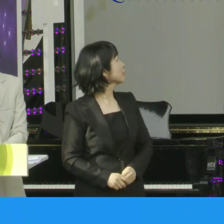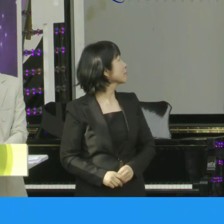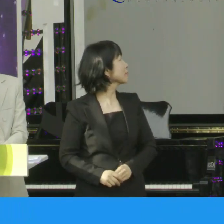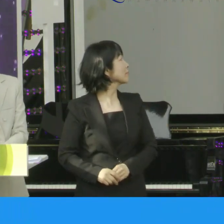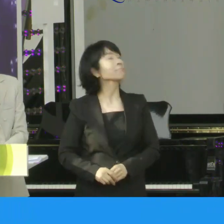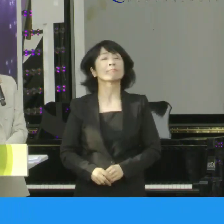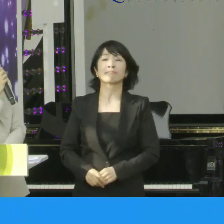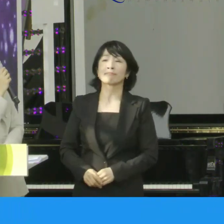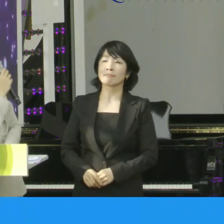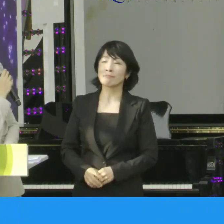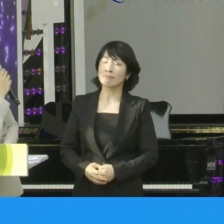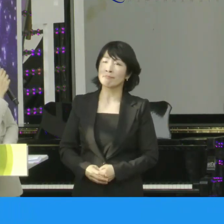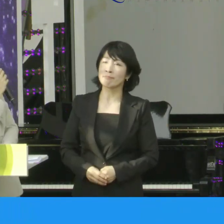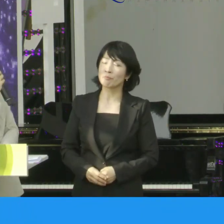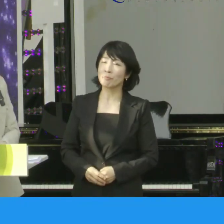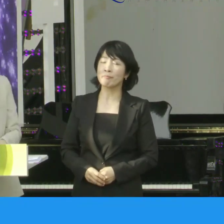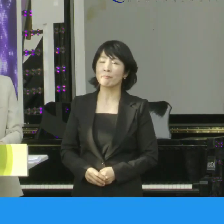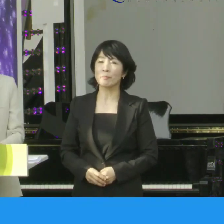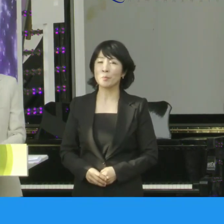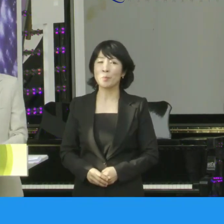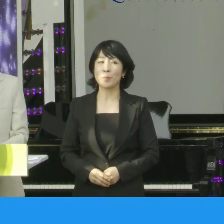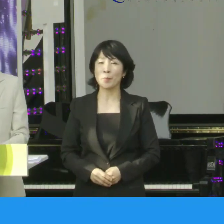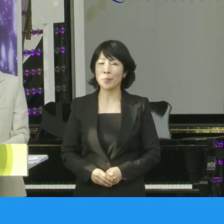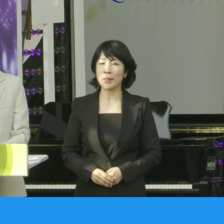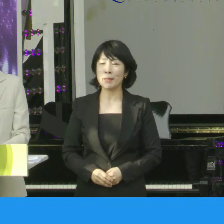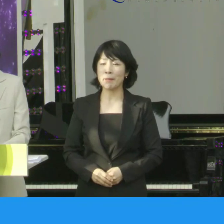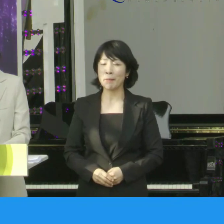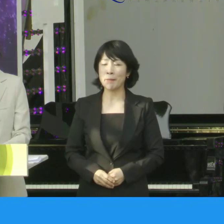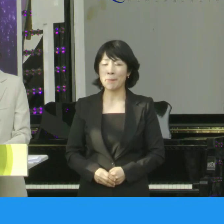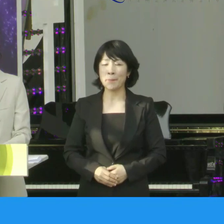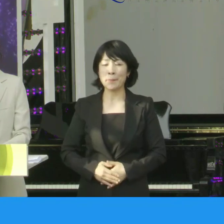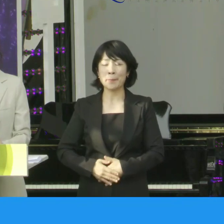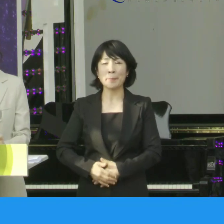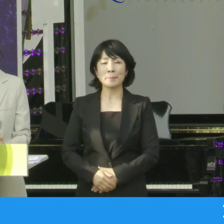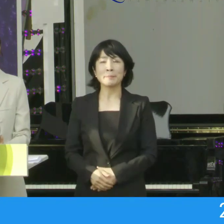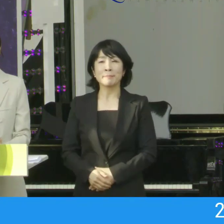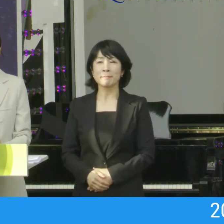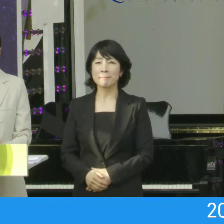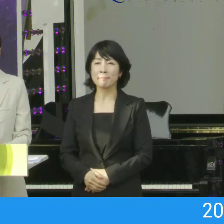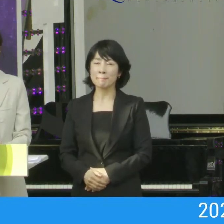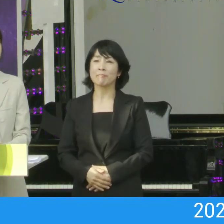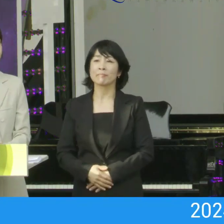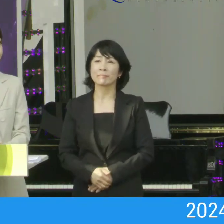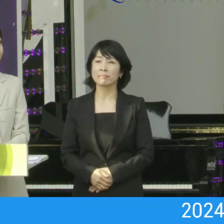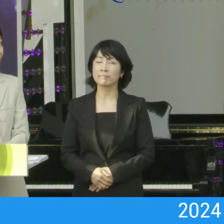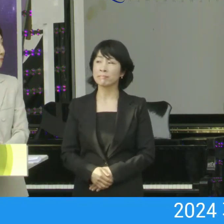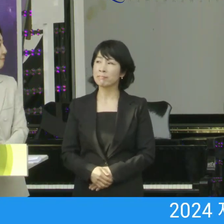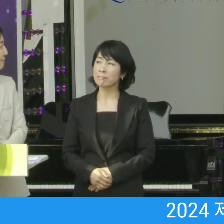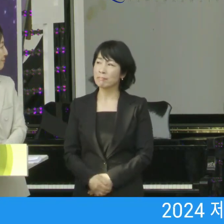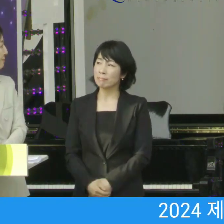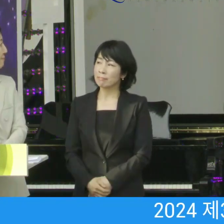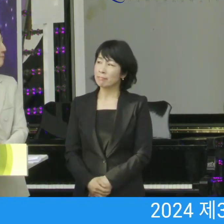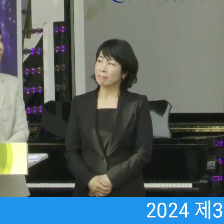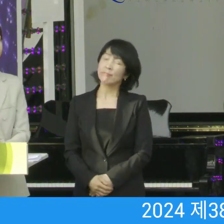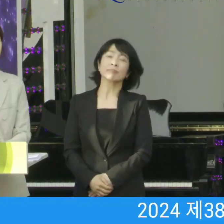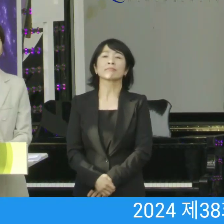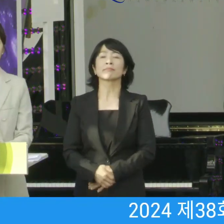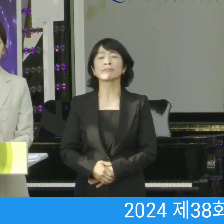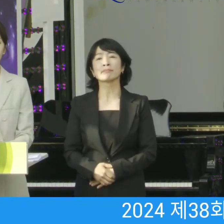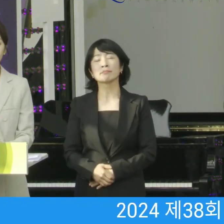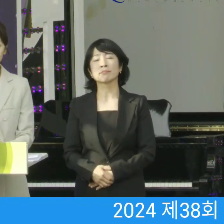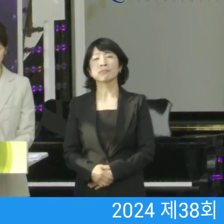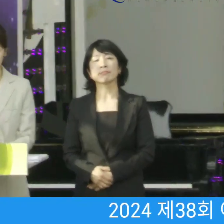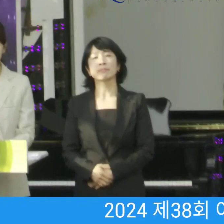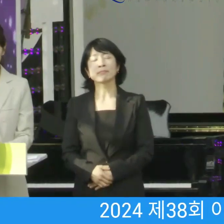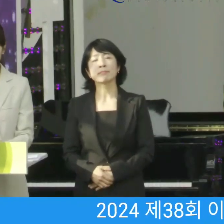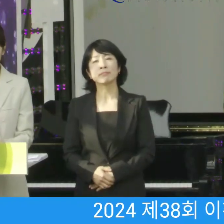외빈께서는 많은 양해 부탁드리겠습니다. Furthermore, we are honored to have many esteemed guests who have joined us today to celebrate